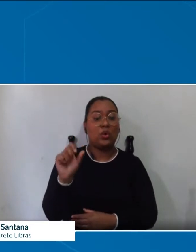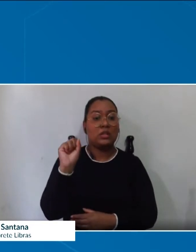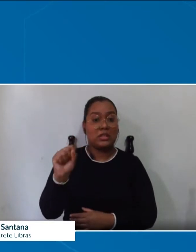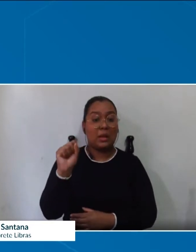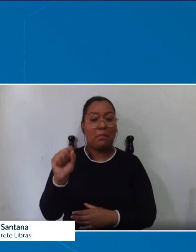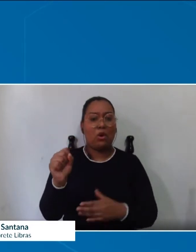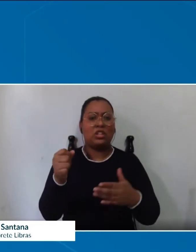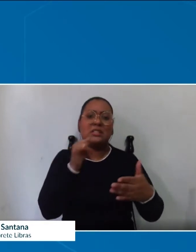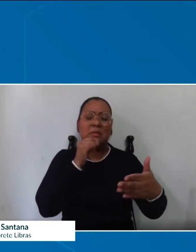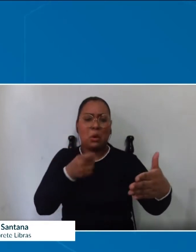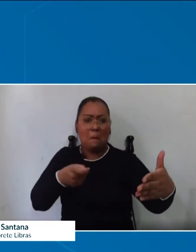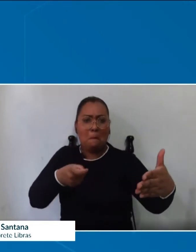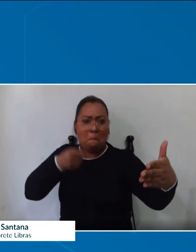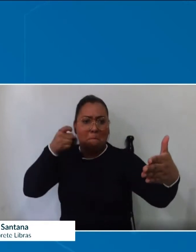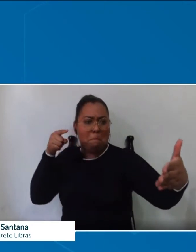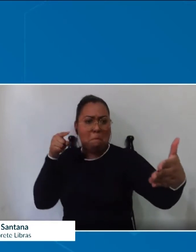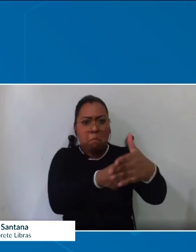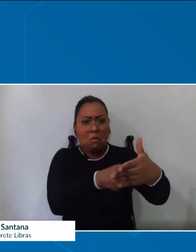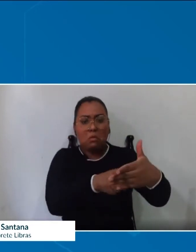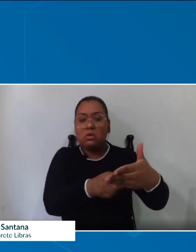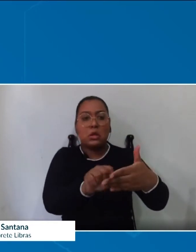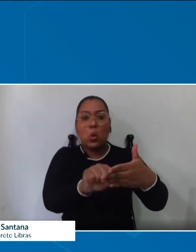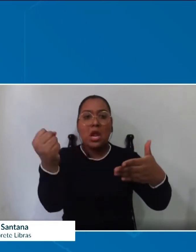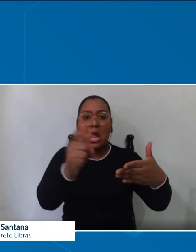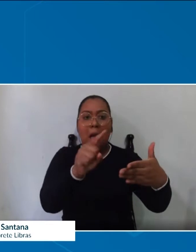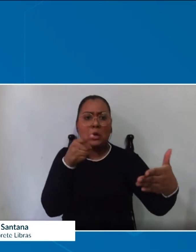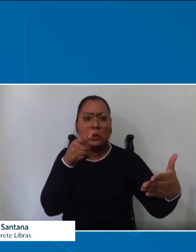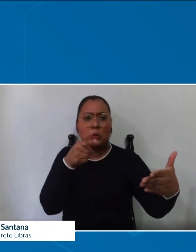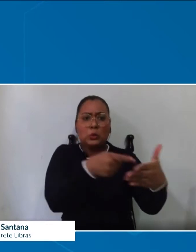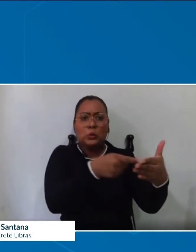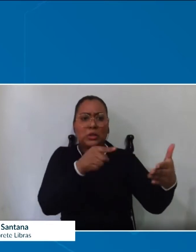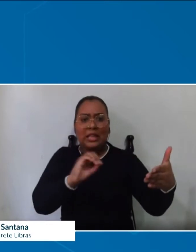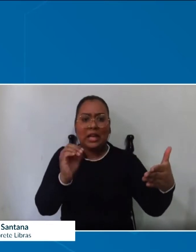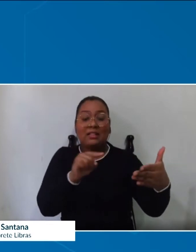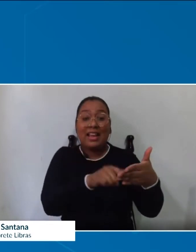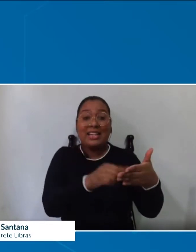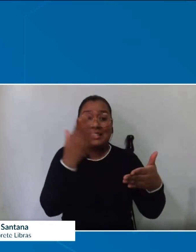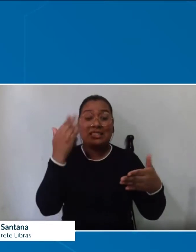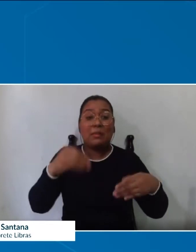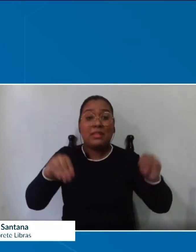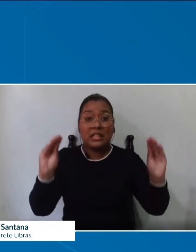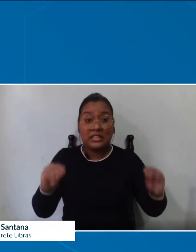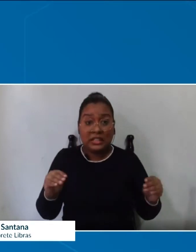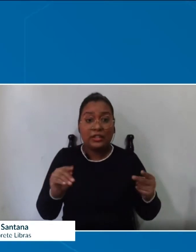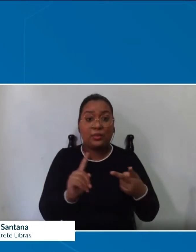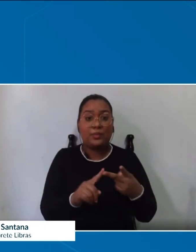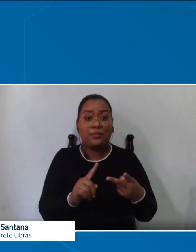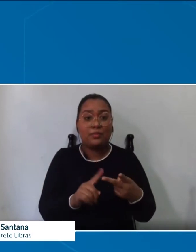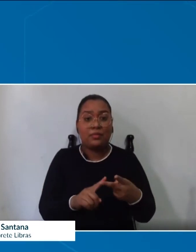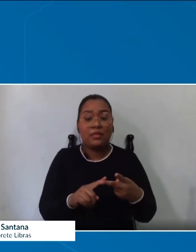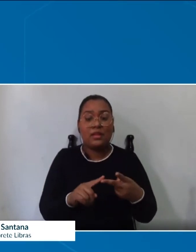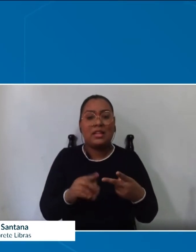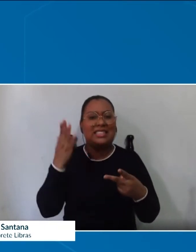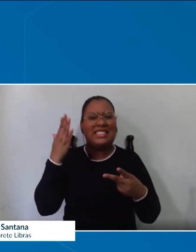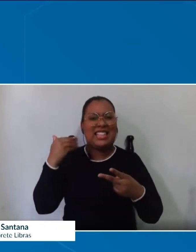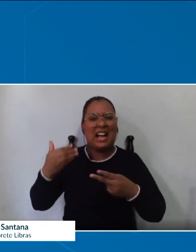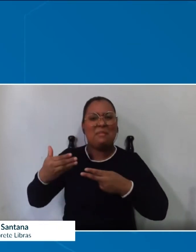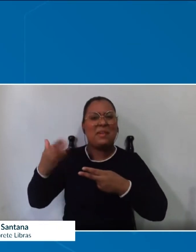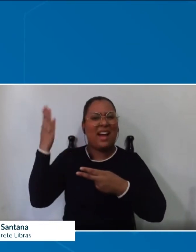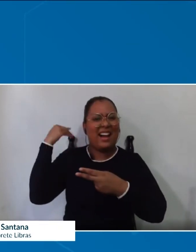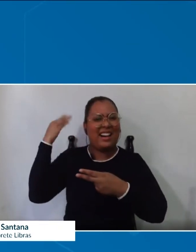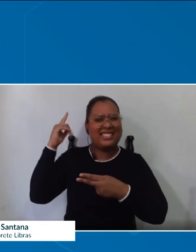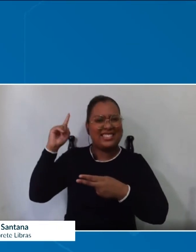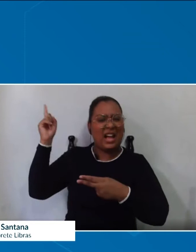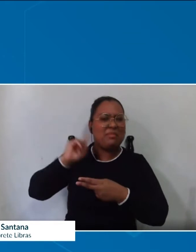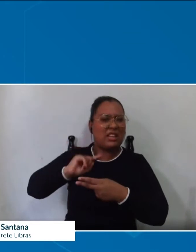ele é resistente para suportar um tiro. Isso é feito com uma mistura de sobras de tecido com rejeito de barragem, aquele mesmo rejeito